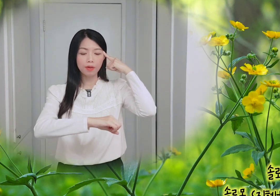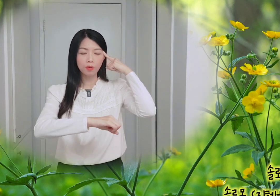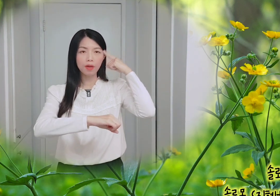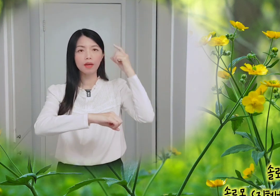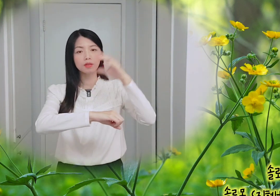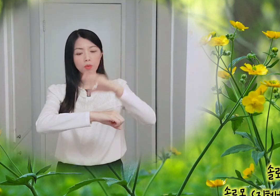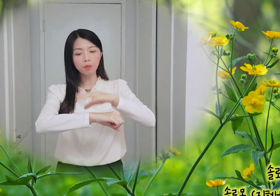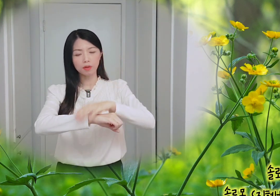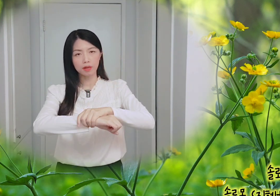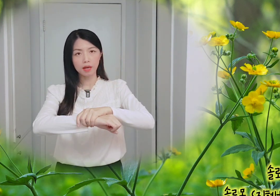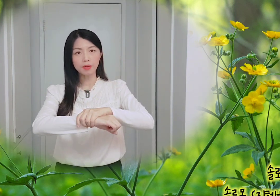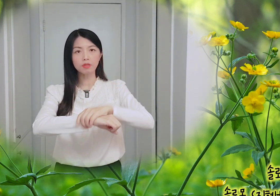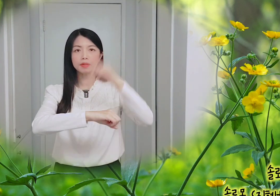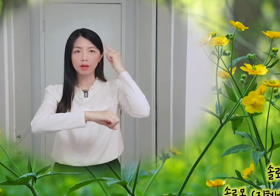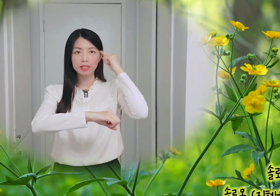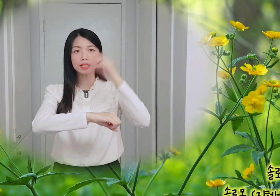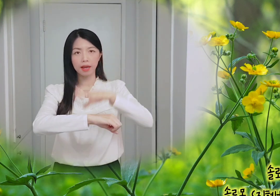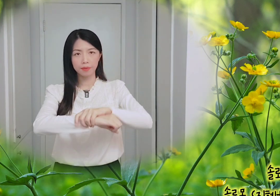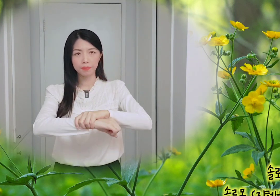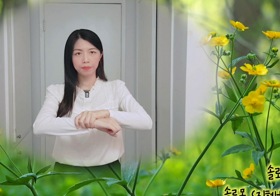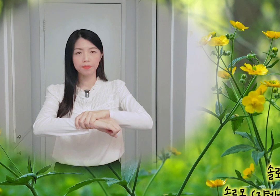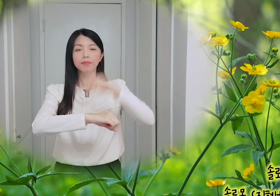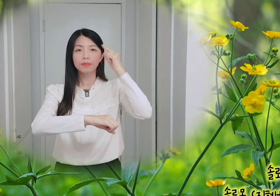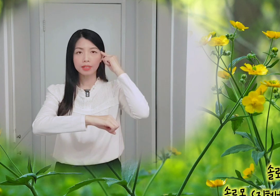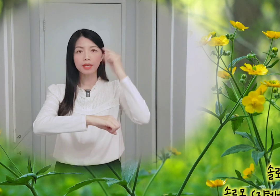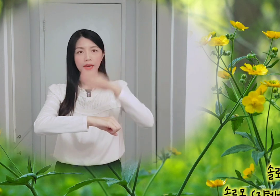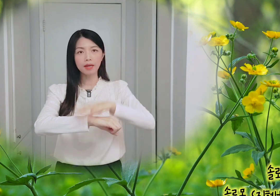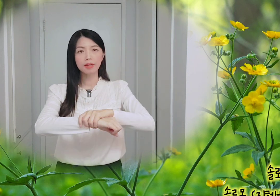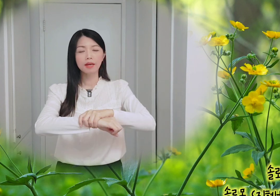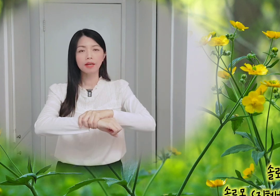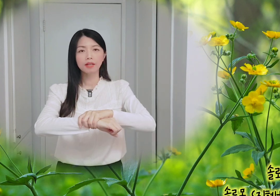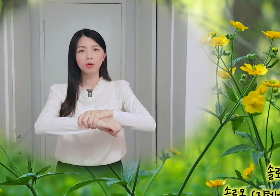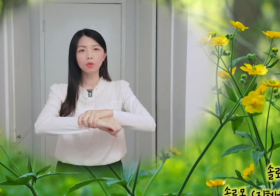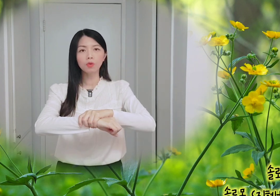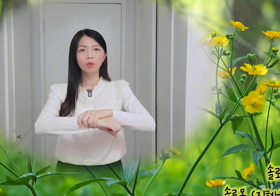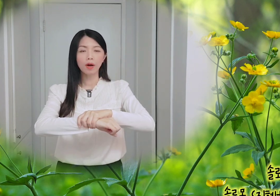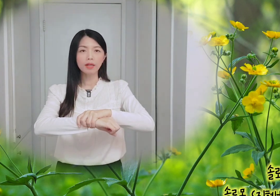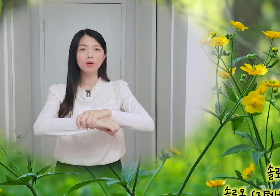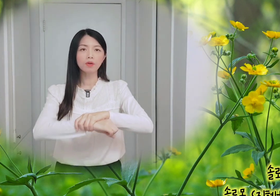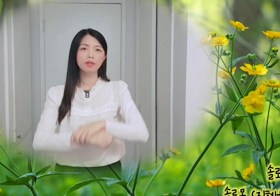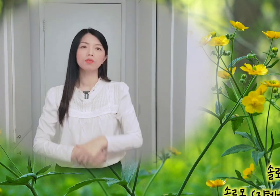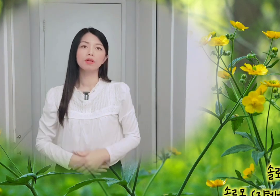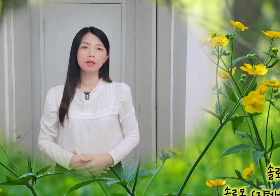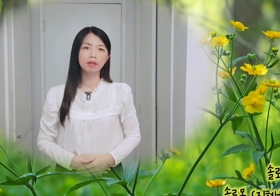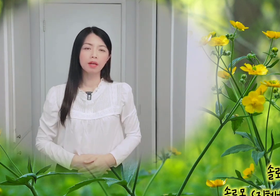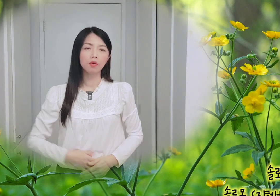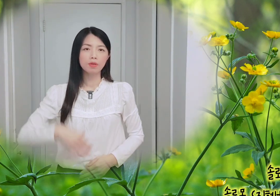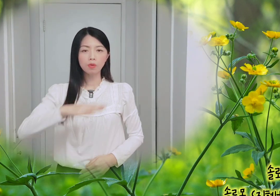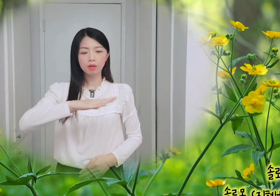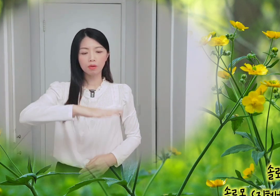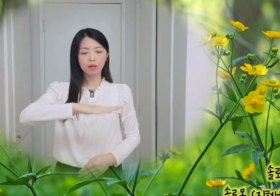그리고 왼손에 이 손목을 잡아주시면 돼요. 지혜. 지혜. 그리고 왕이라고 하는 뜻의